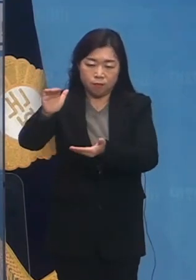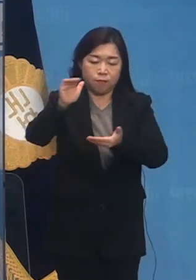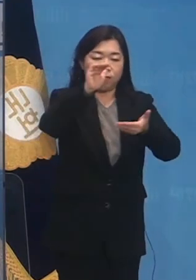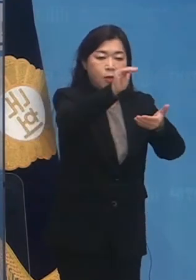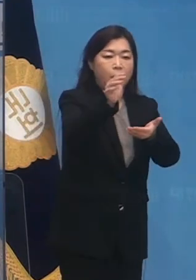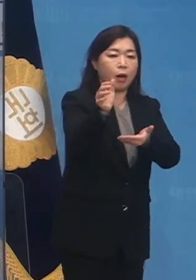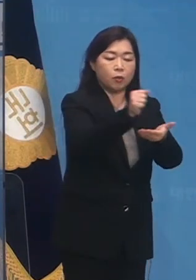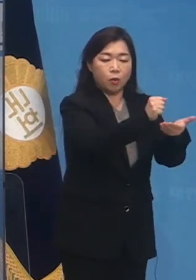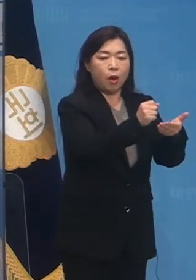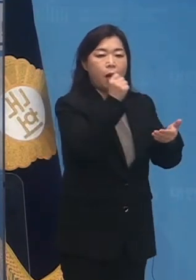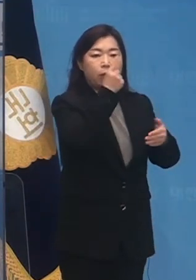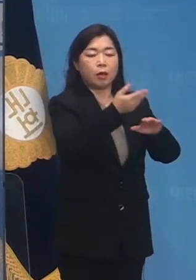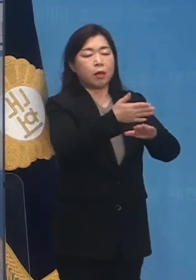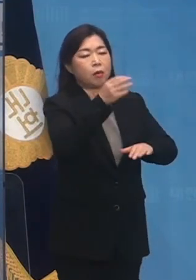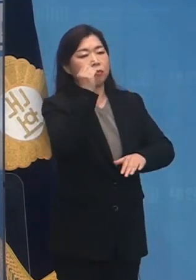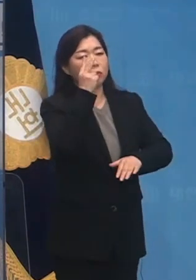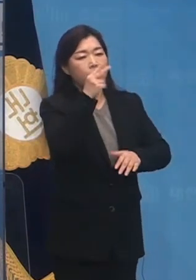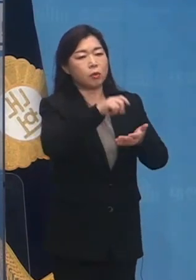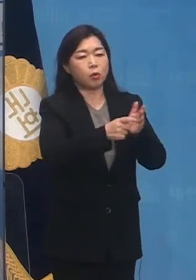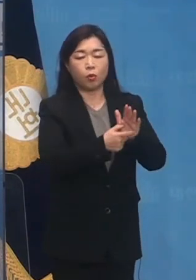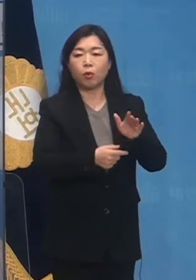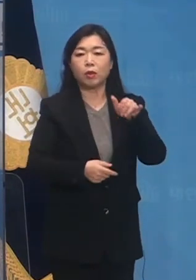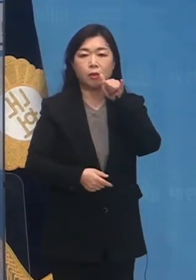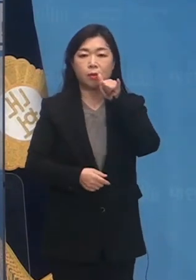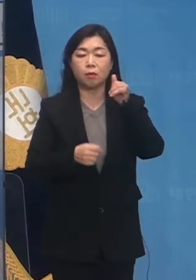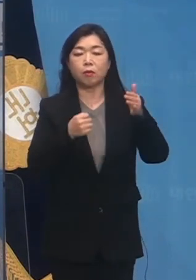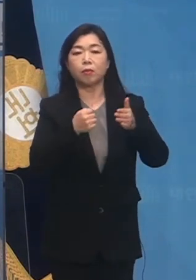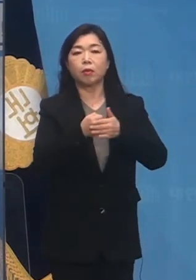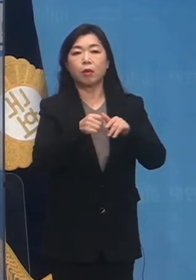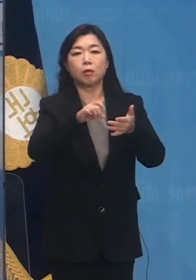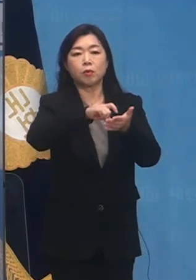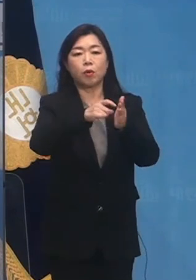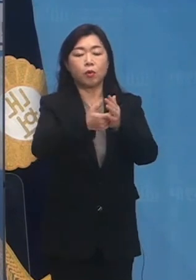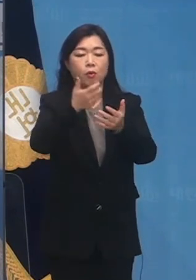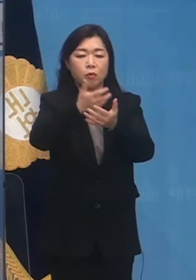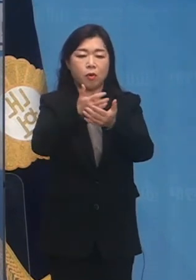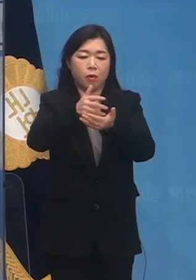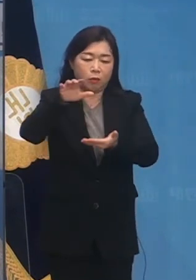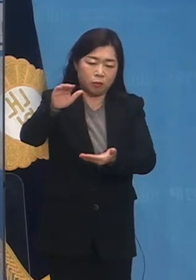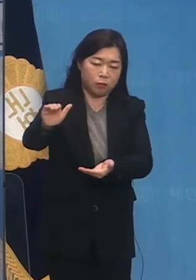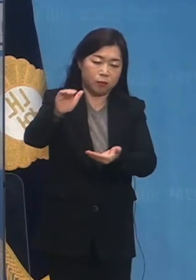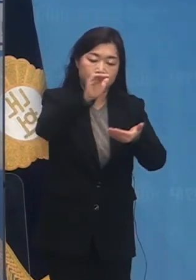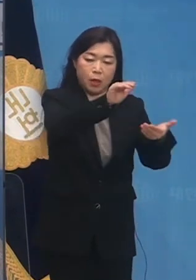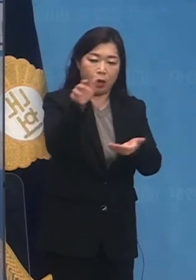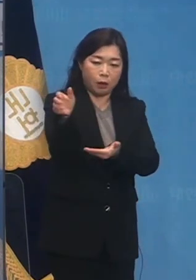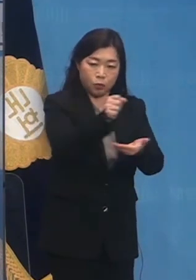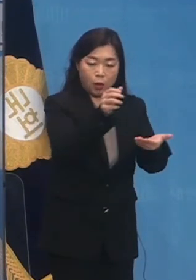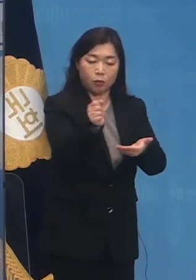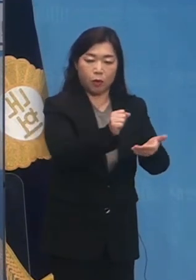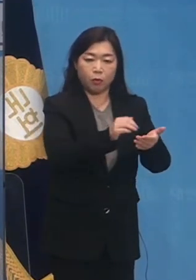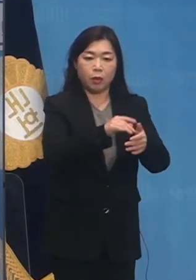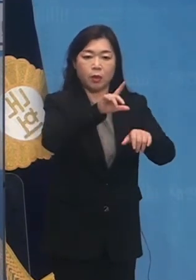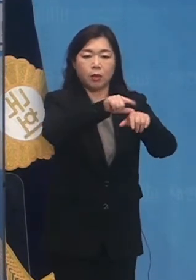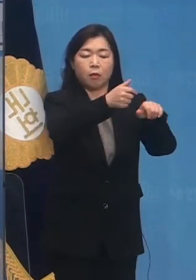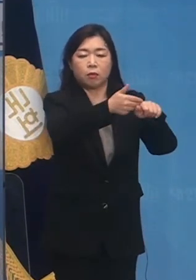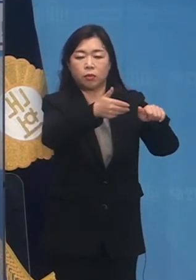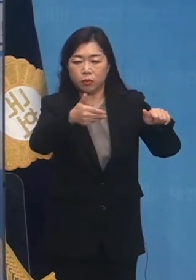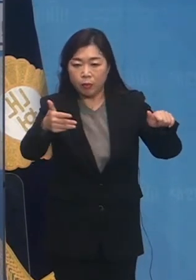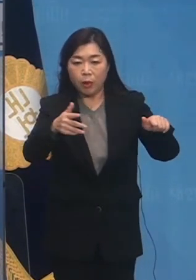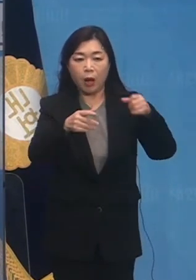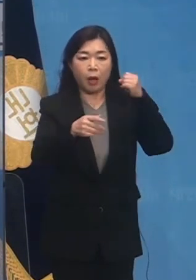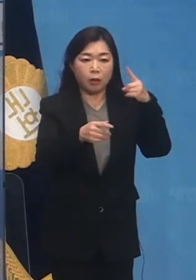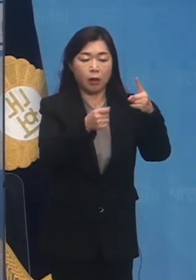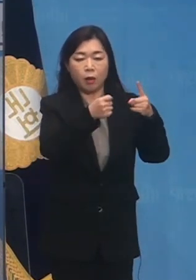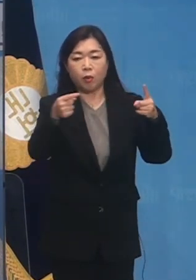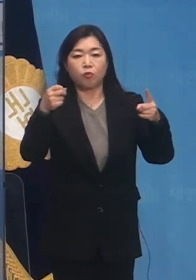이상, 보도에 따르면 2달인 것도 있습니다, 이렇게 뭉개고 시간을 보냅니다. 한 달 이상